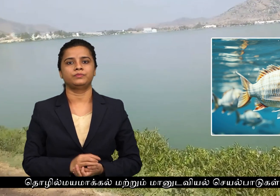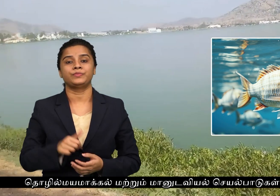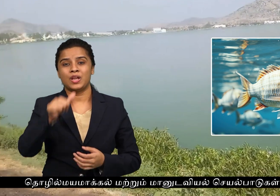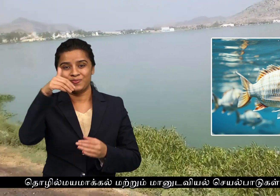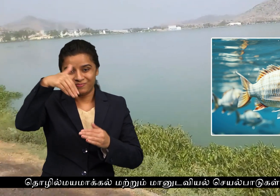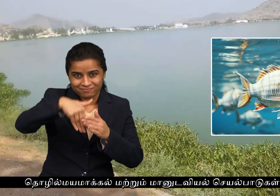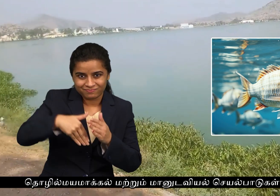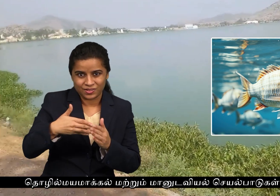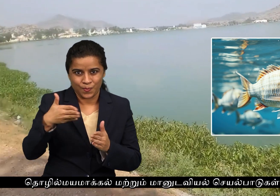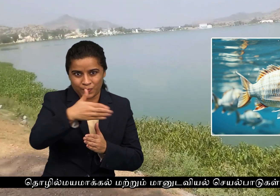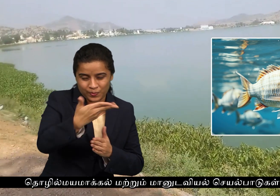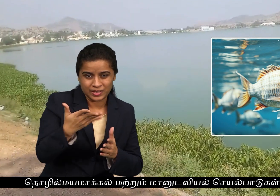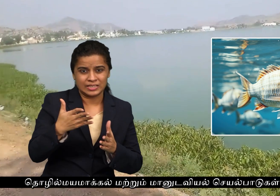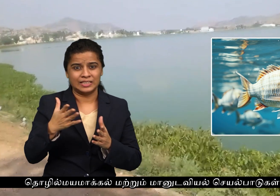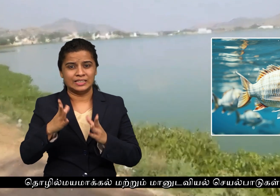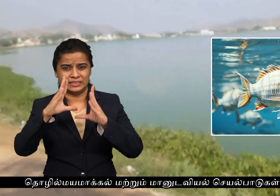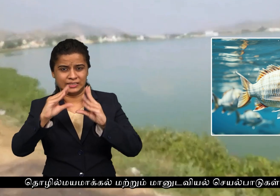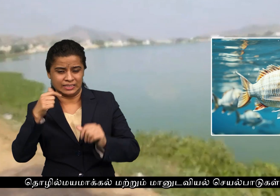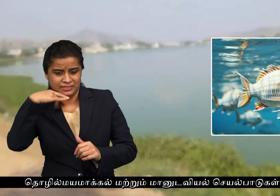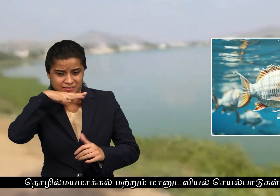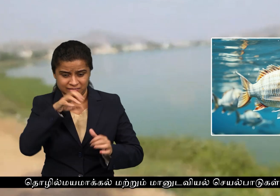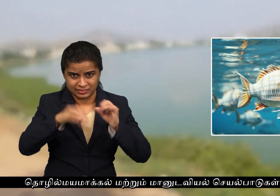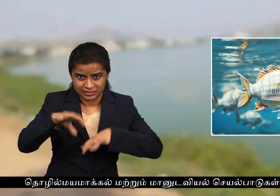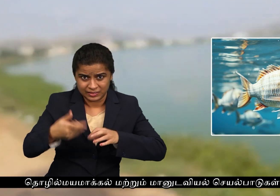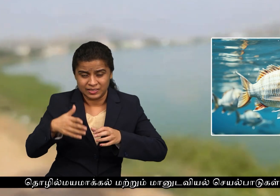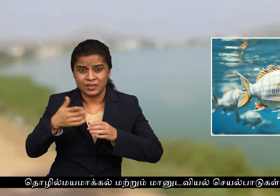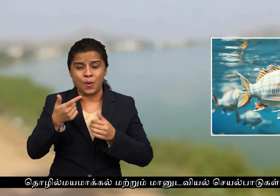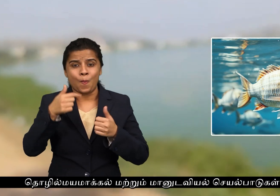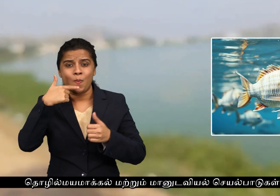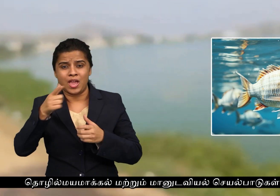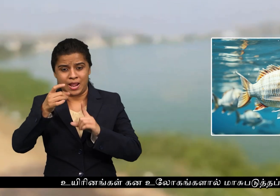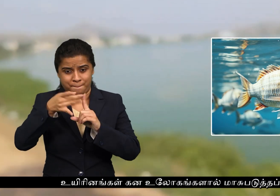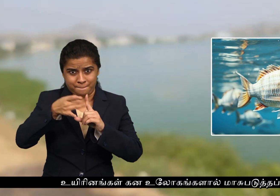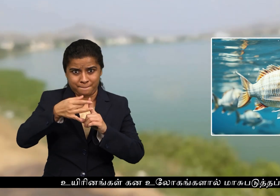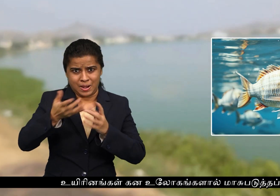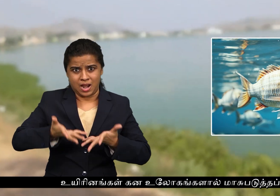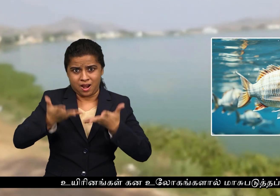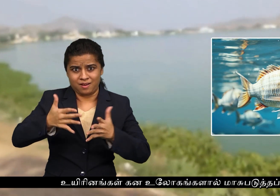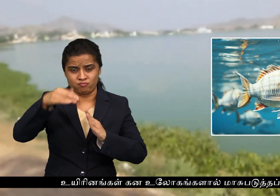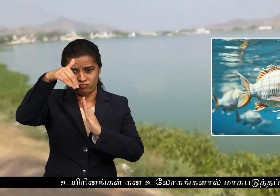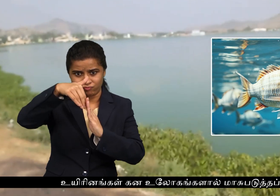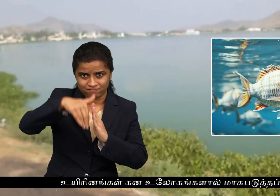தொழில்மயமாக்கல் மற்றும் மானுடவியல் செயல்பாடுகள் காரணமாக நீர்வாழ் உயிரினங்கள் கன